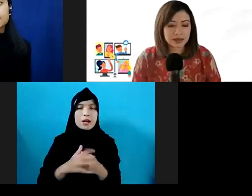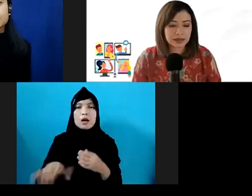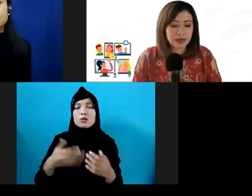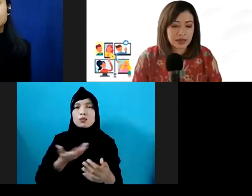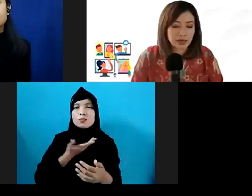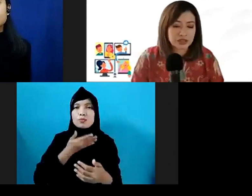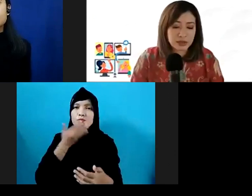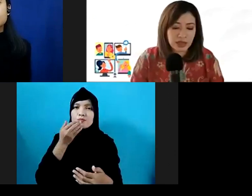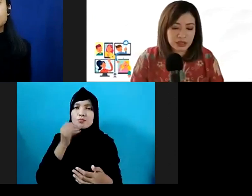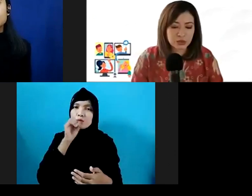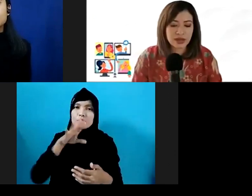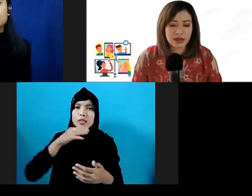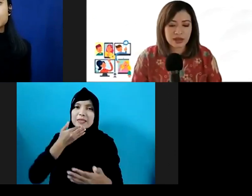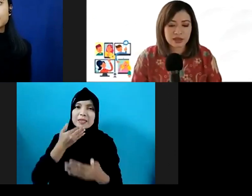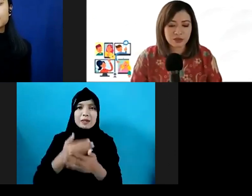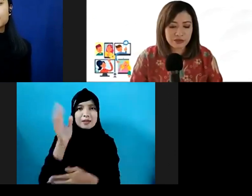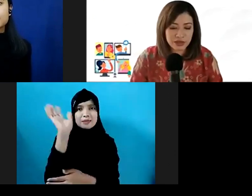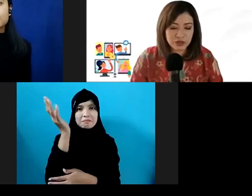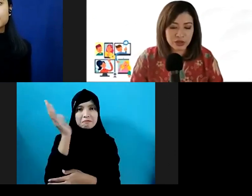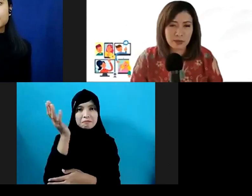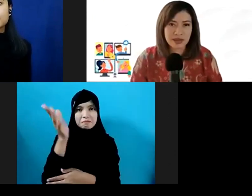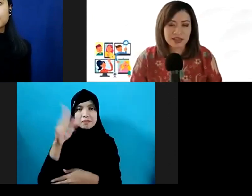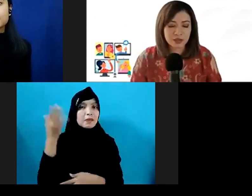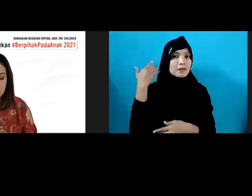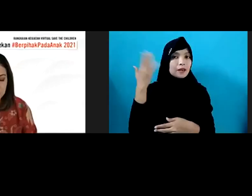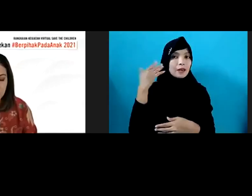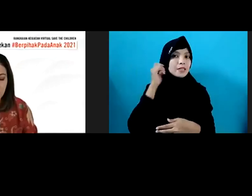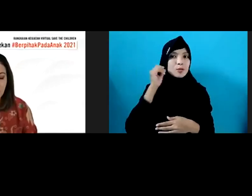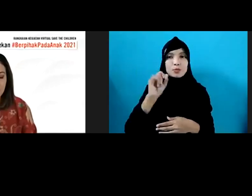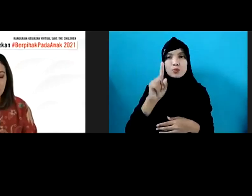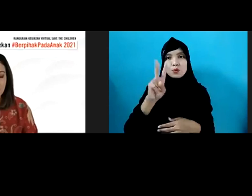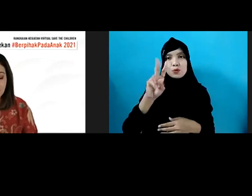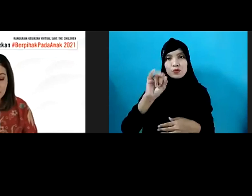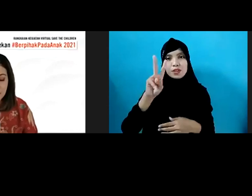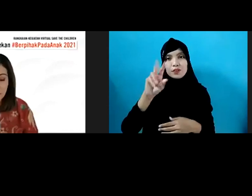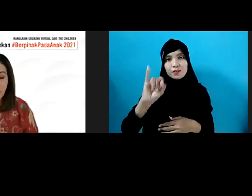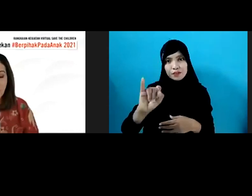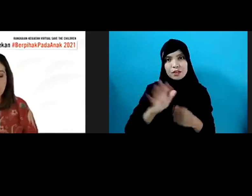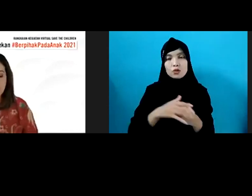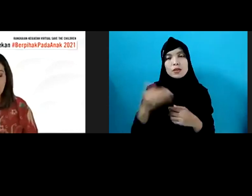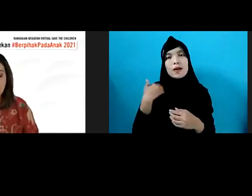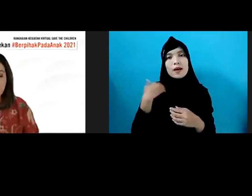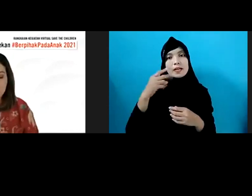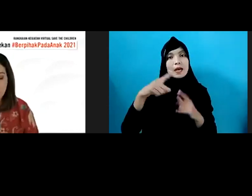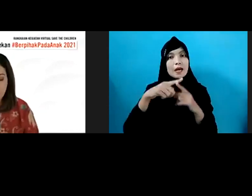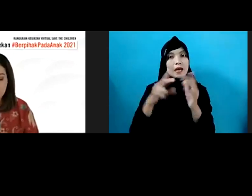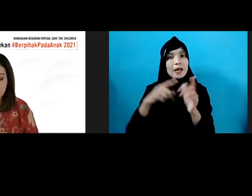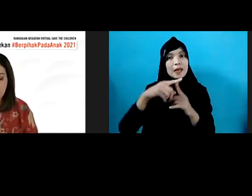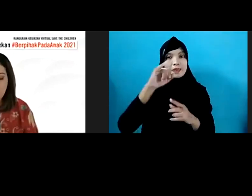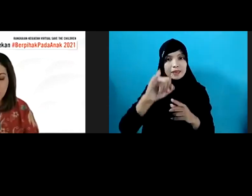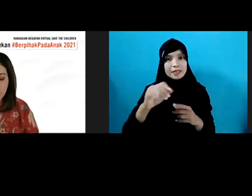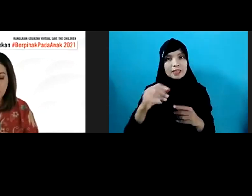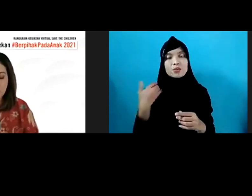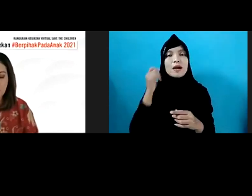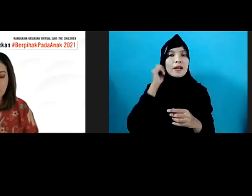narasumber kami. Tadi sudah ada Ibu Vivi yang juga memberikan keynote speech. Kemudian ada Ranti, ada Ibu Bintang